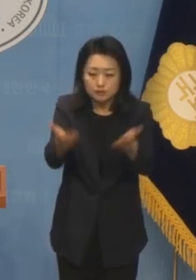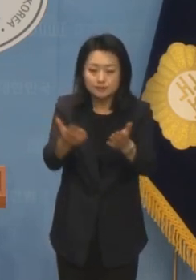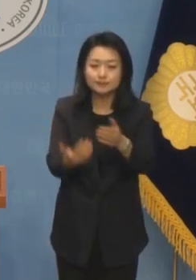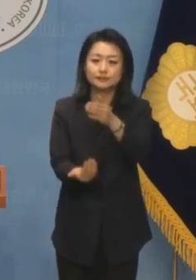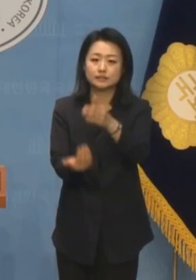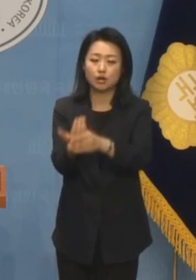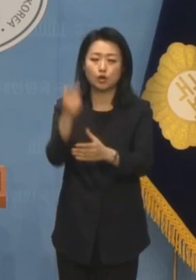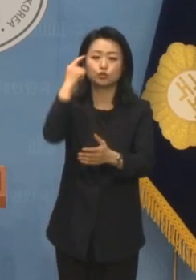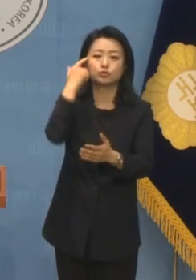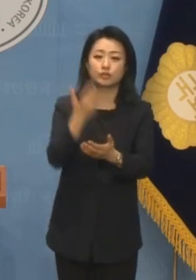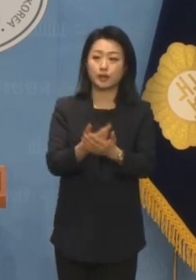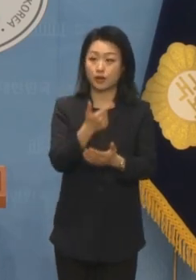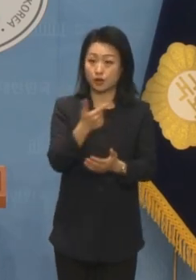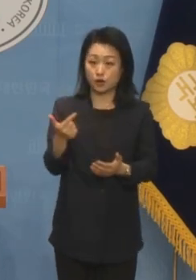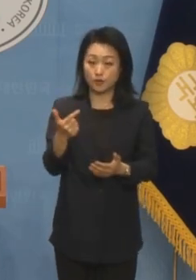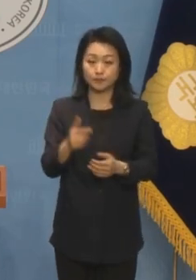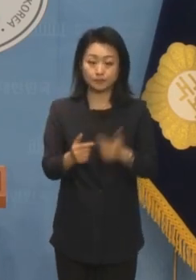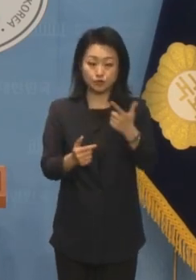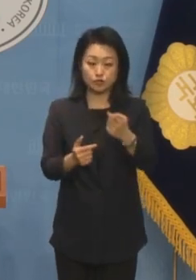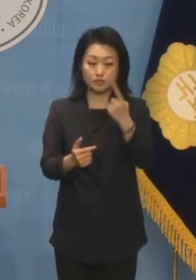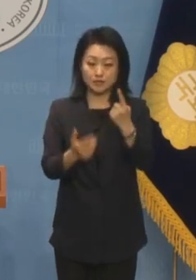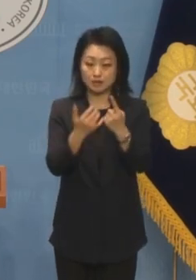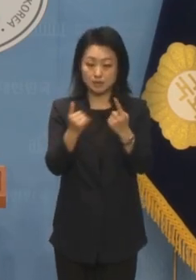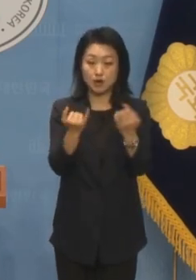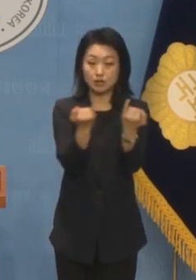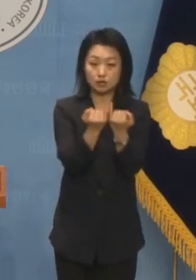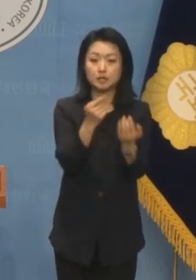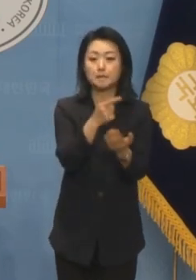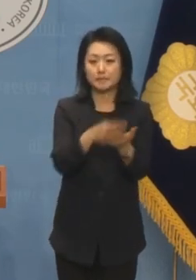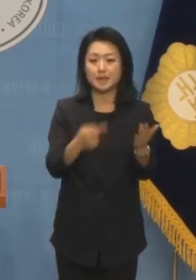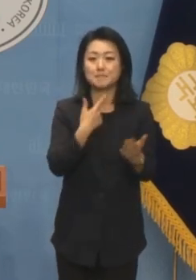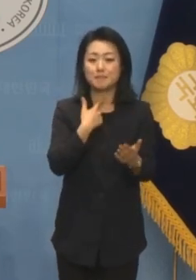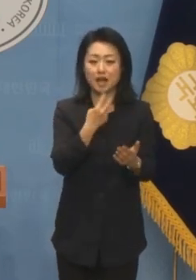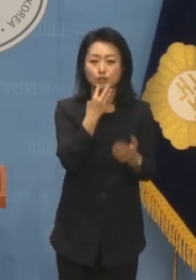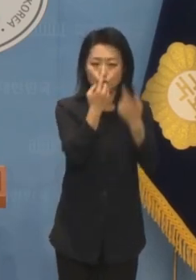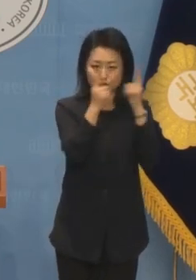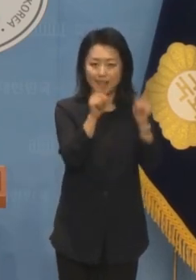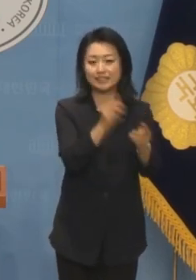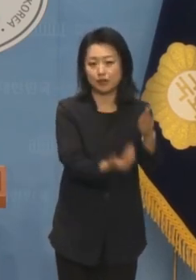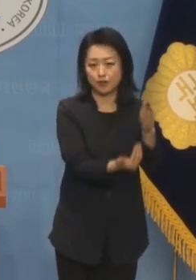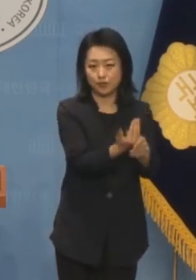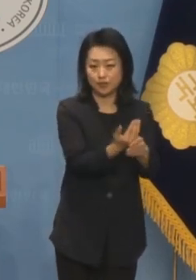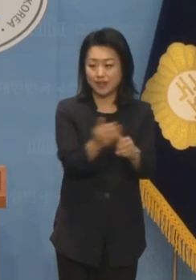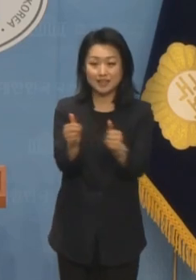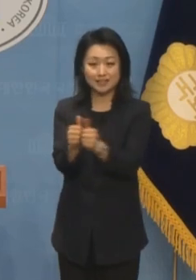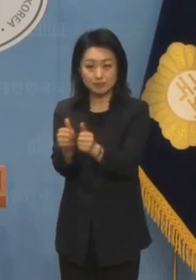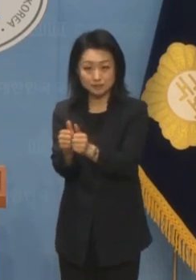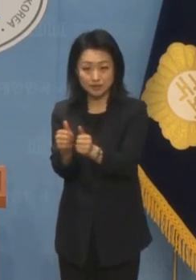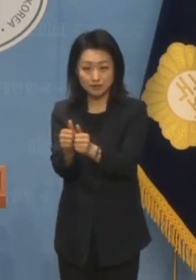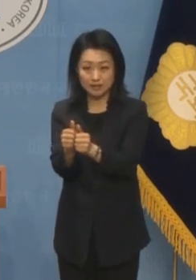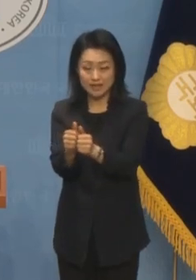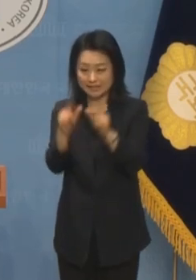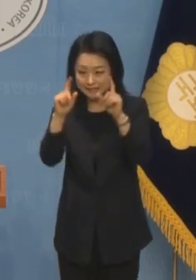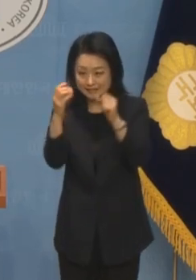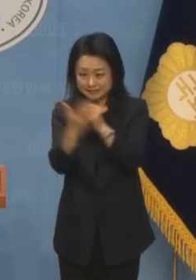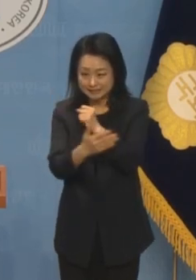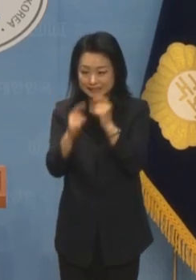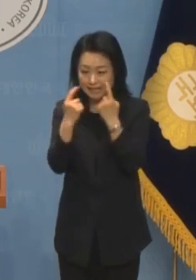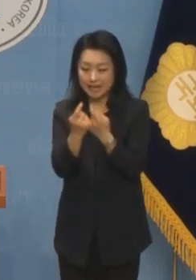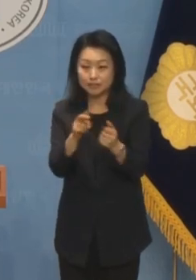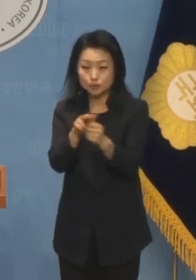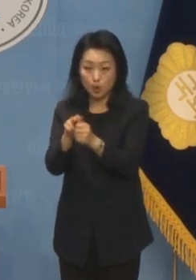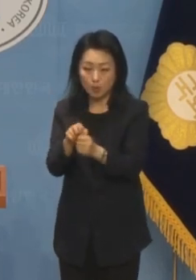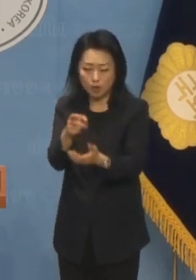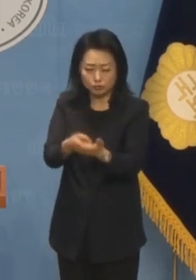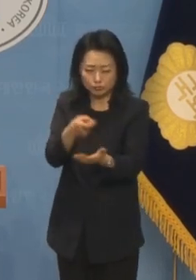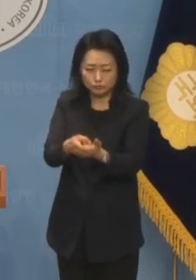있습니다. 61명의 여성 피해자를 만든 서울대 사건과 남성들의 민감한 사진과 개인정보를